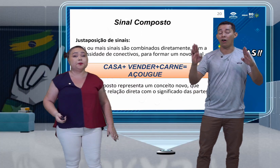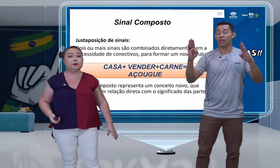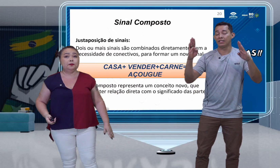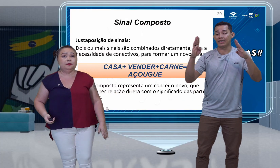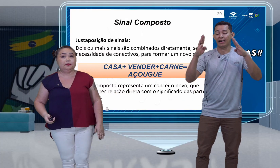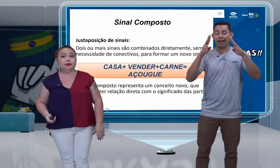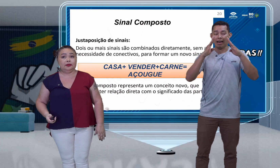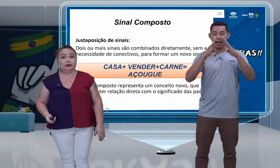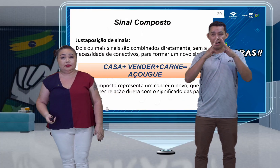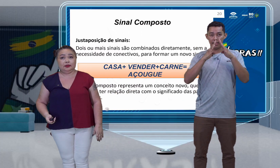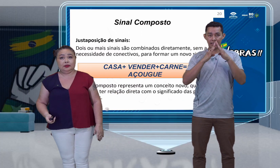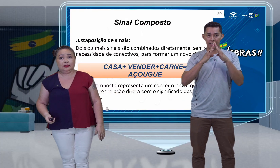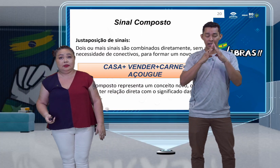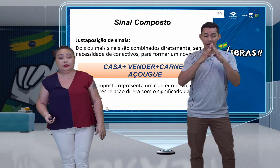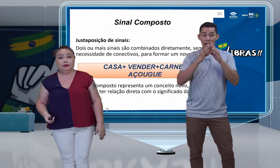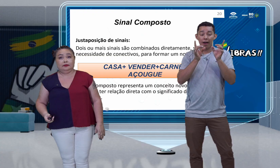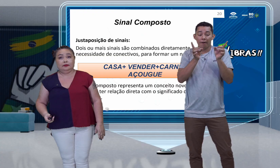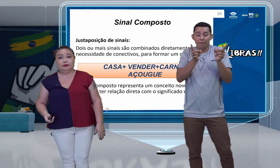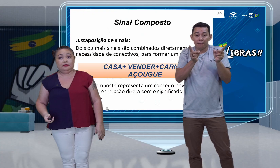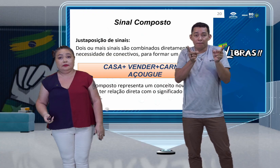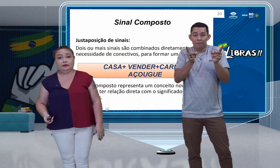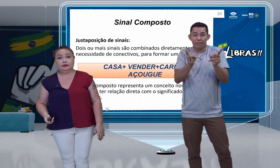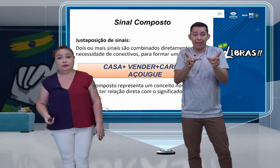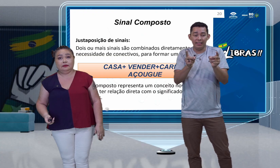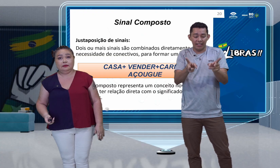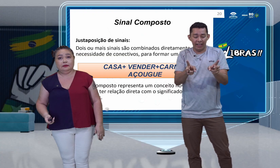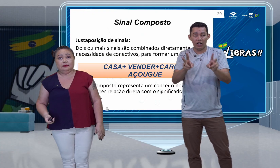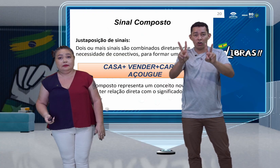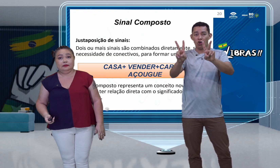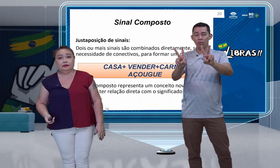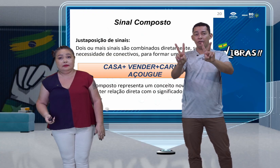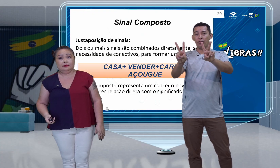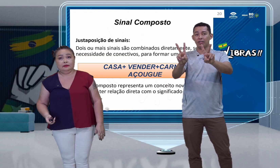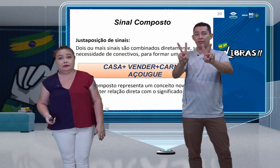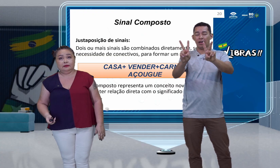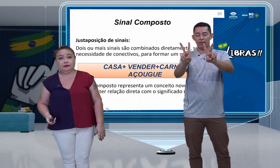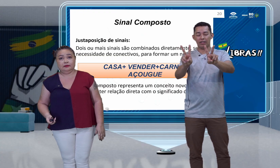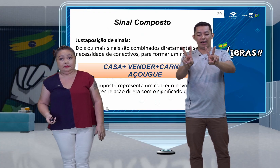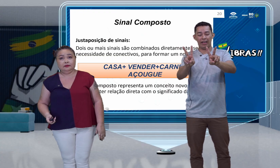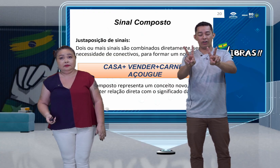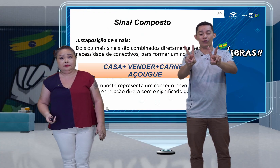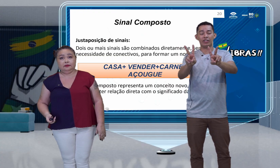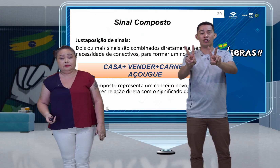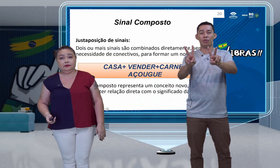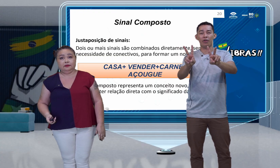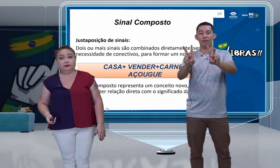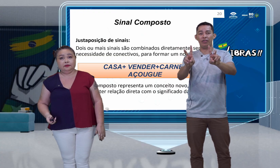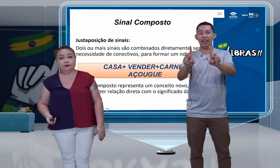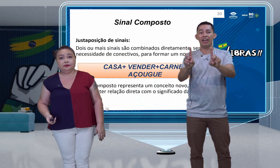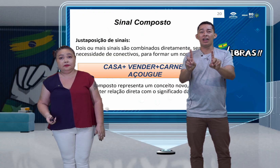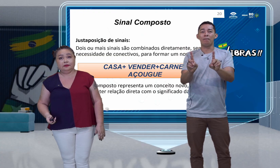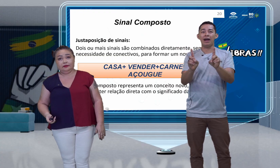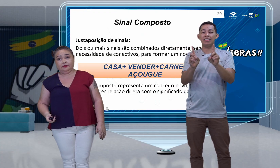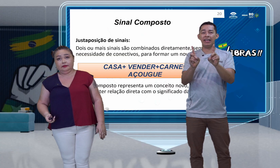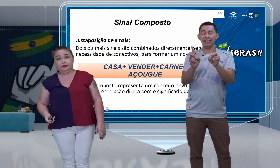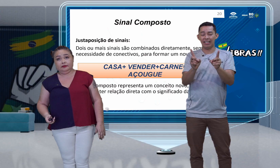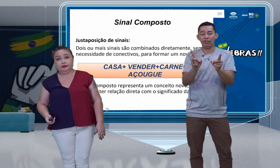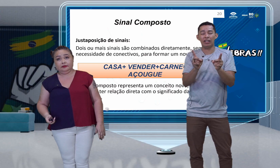lá. Casa, vender, ó, como se fosse configuração de mão em V, mas esse lá tu dá